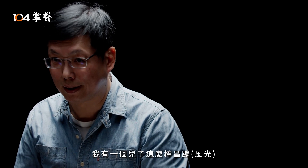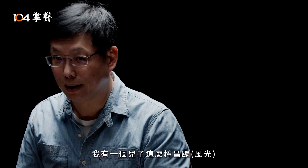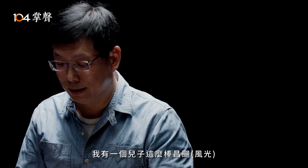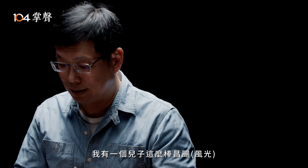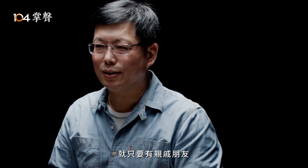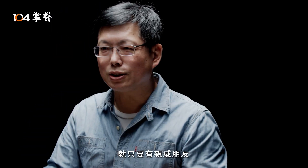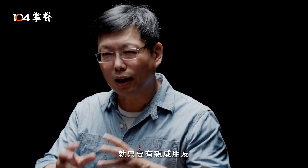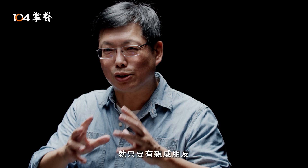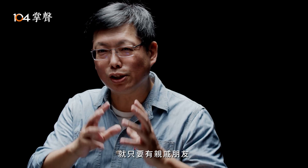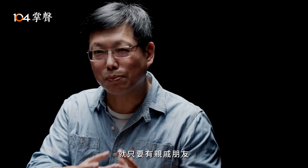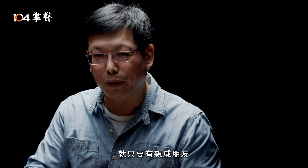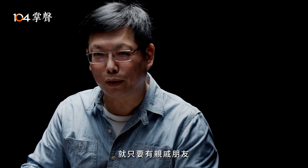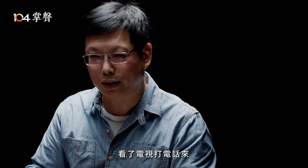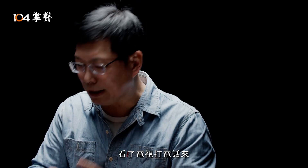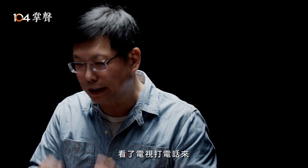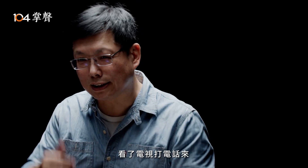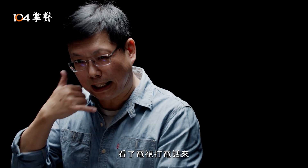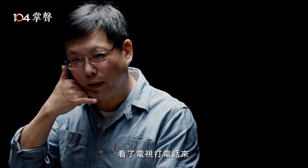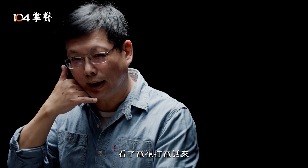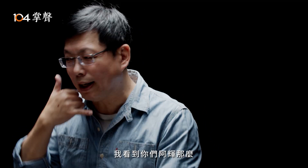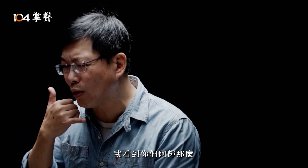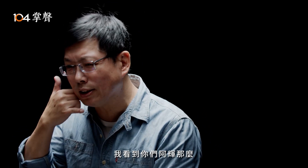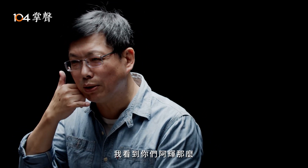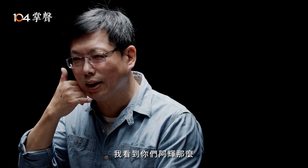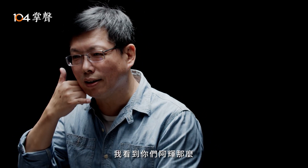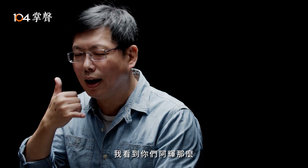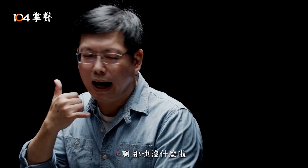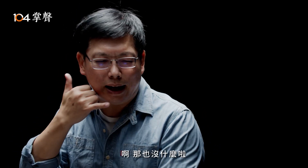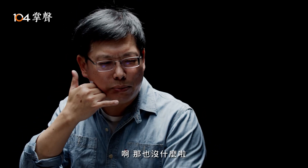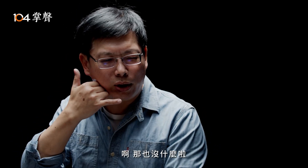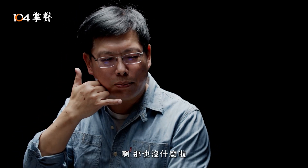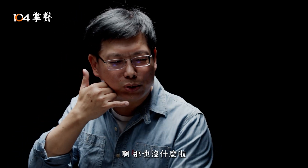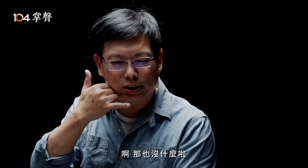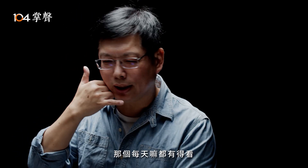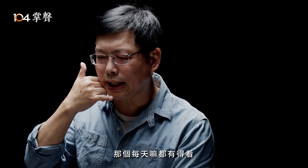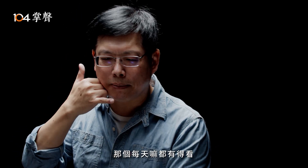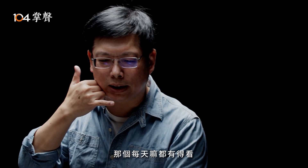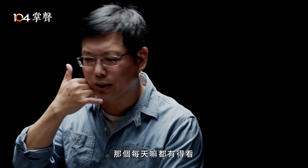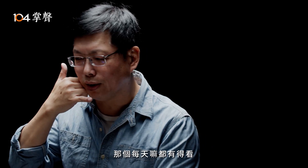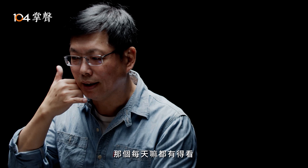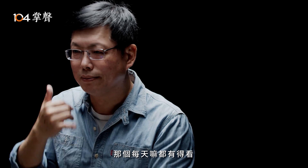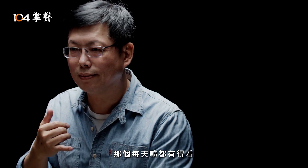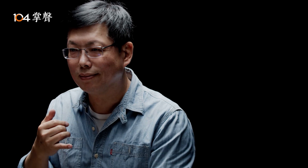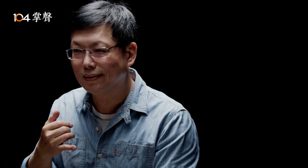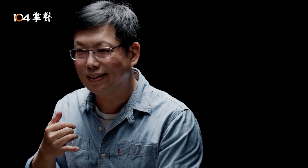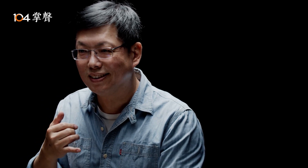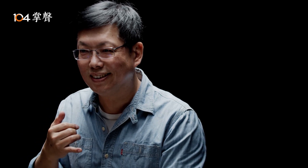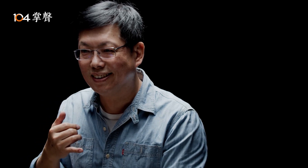啦，就只要有亲戚朋友看着电视打电话来，哎，我看你哪位啊？你说，哎呀，无啦，还无信啊？你达刚马丁我看，